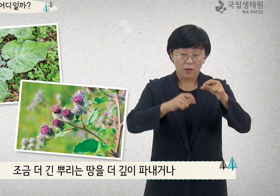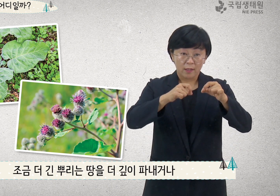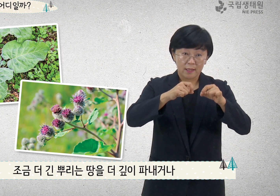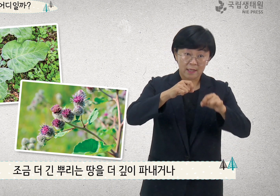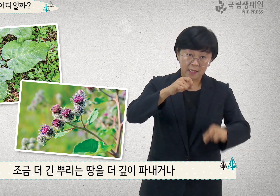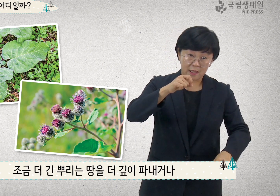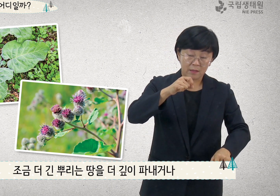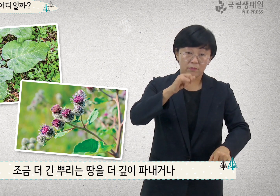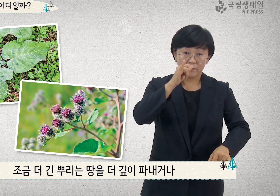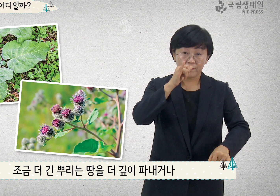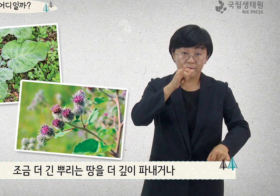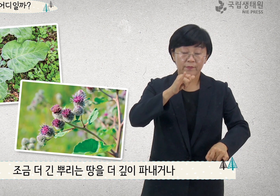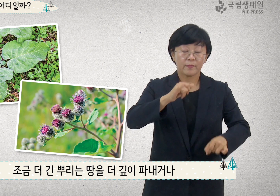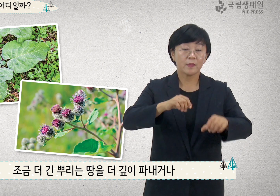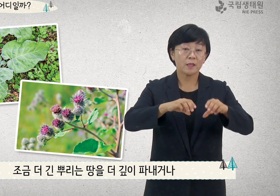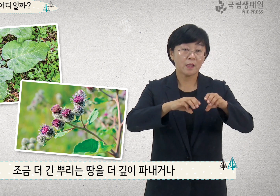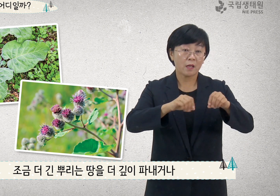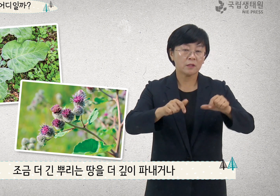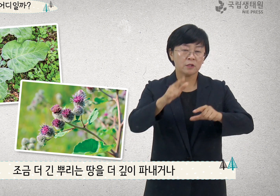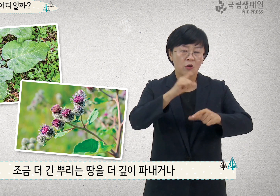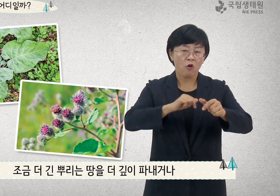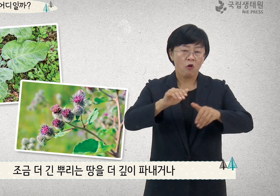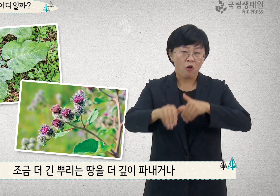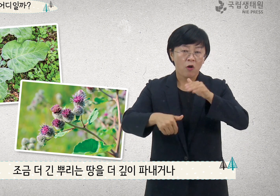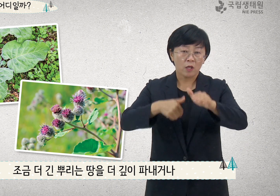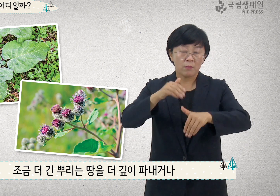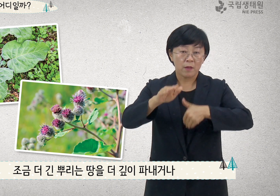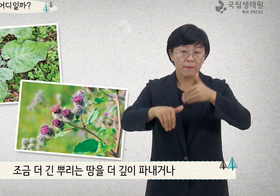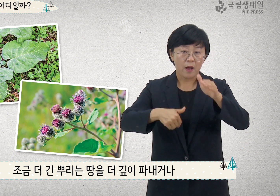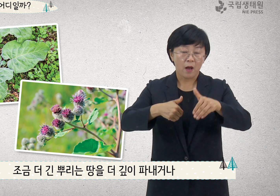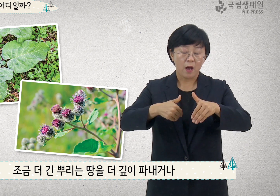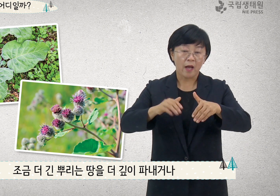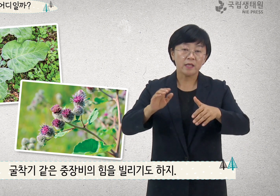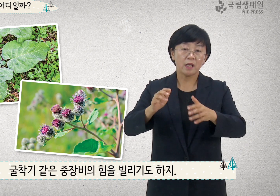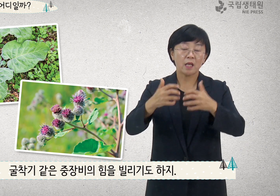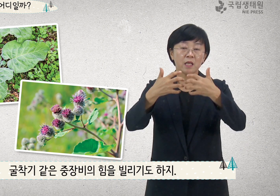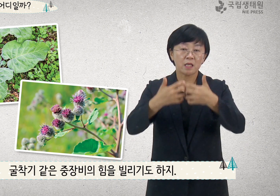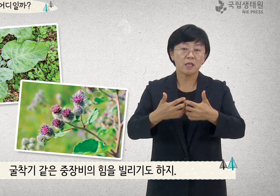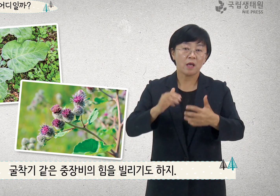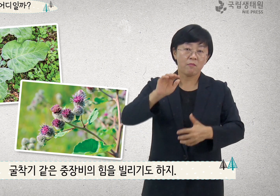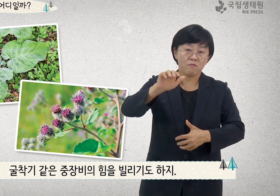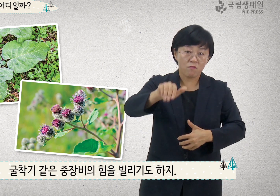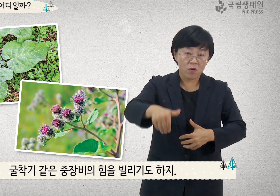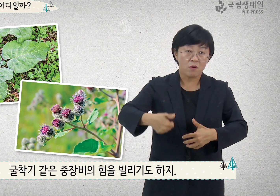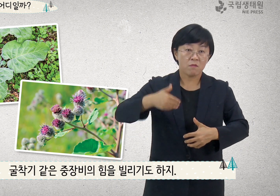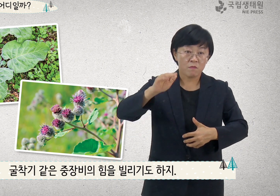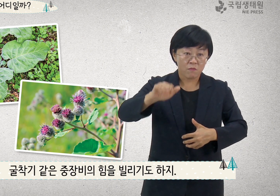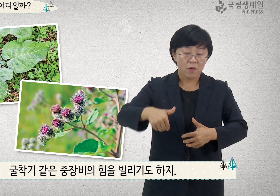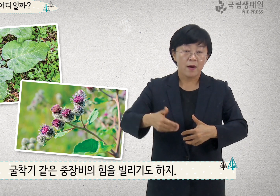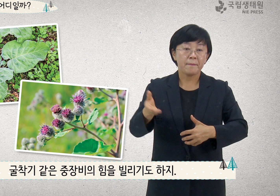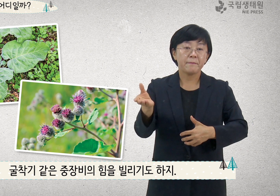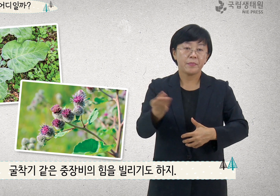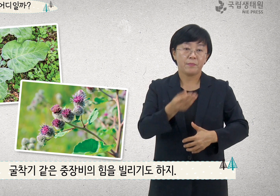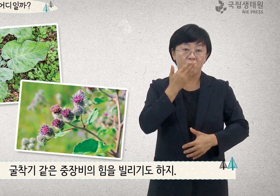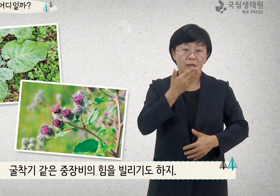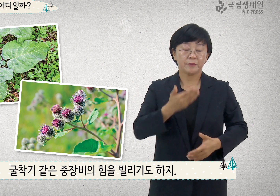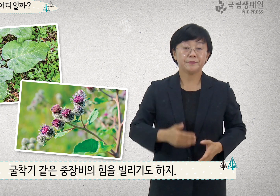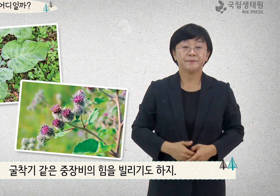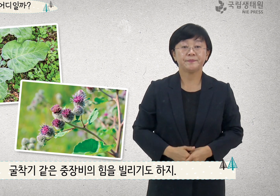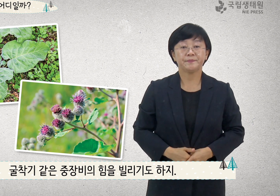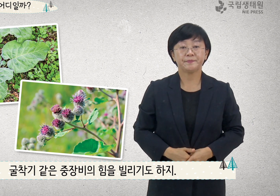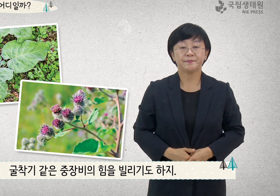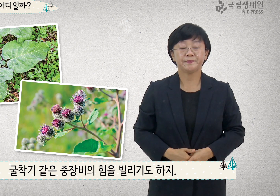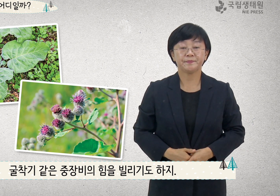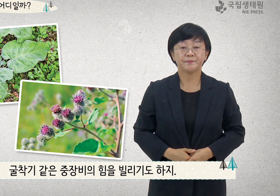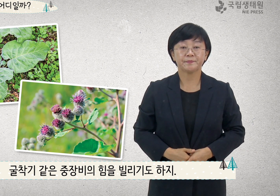조금 더 긴 뿌리는 땅을 더 깊이 파내거나 굴착기 같은 중장비의 힘을 빌리기도